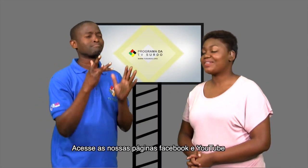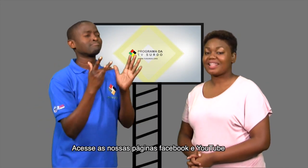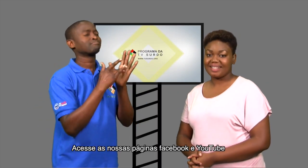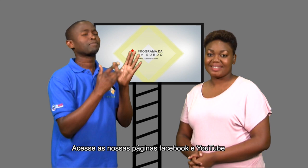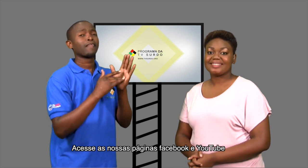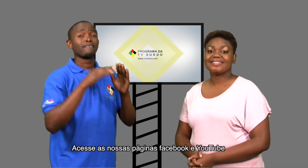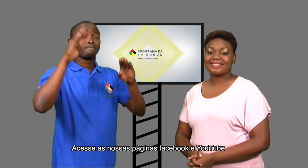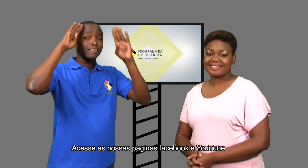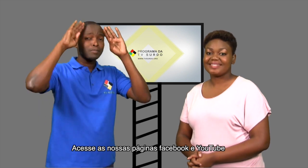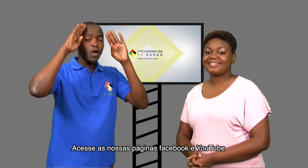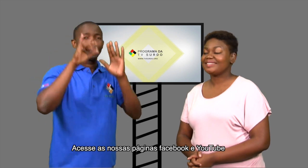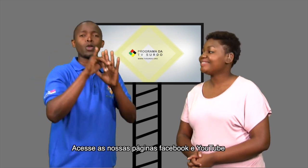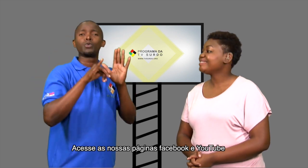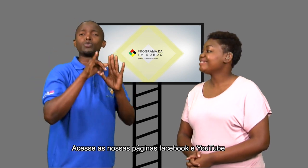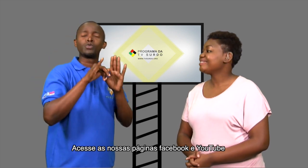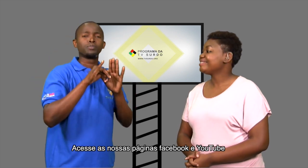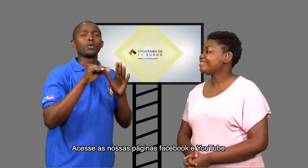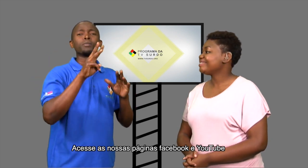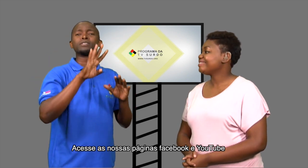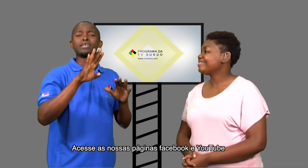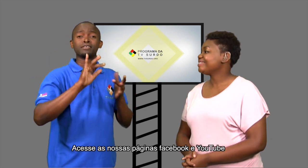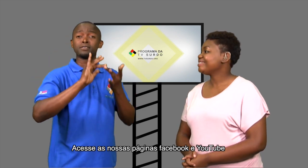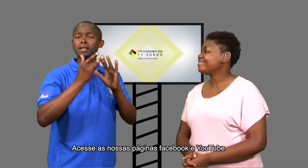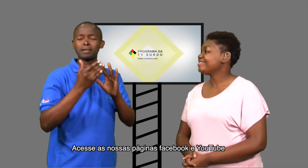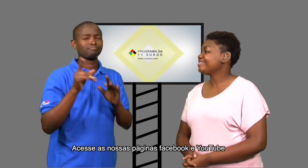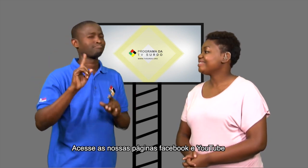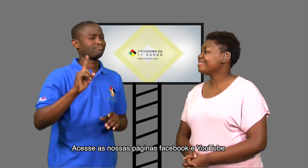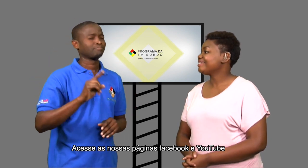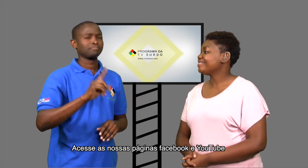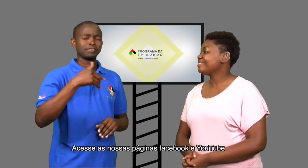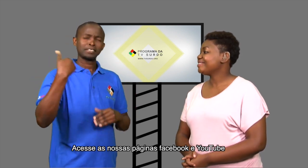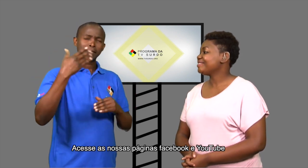Acesse as nossas páginas Facebook e YouTube.